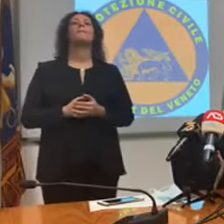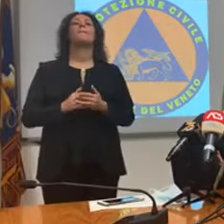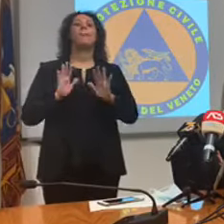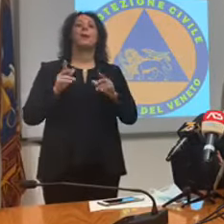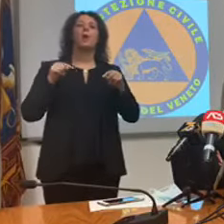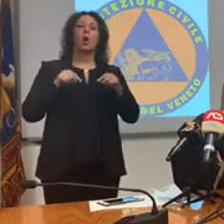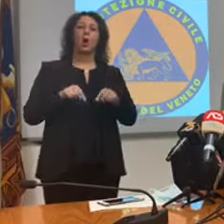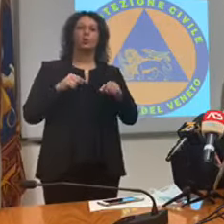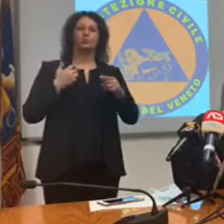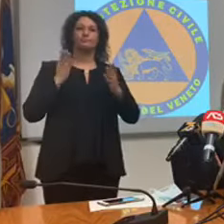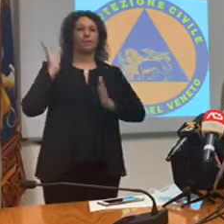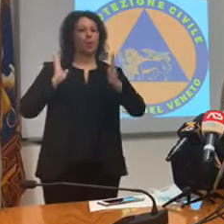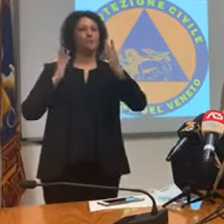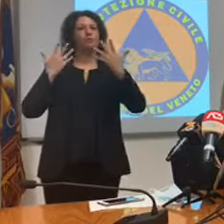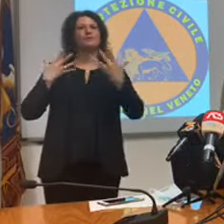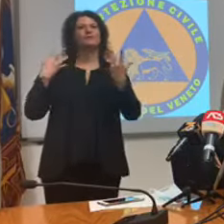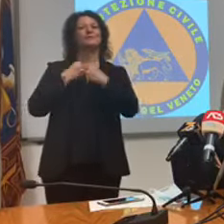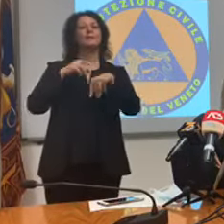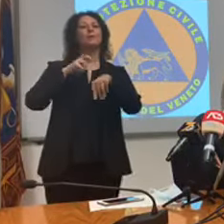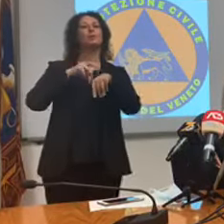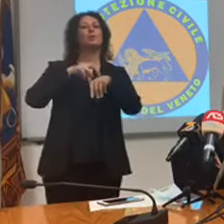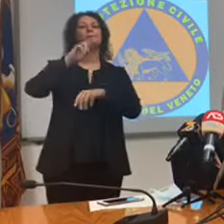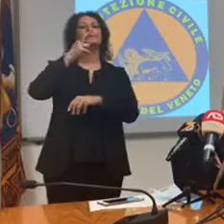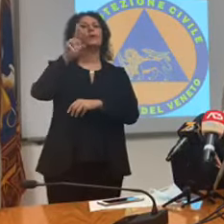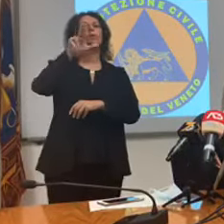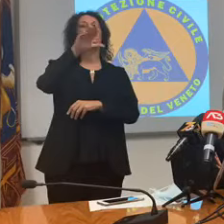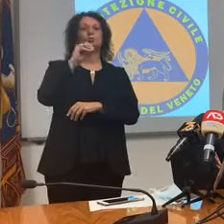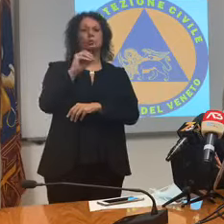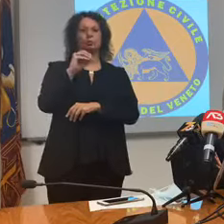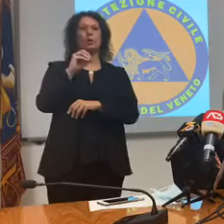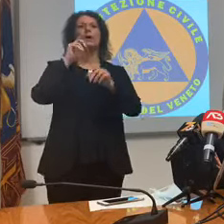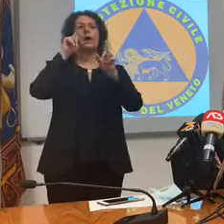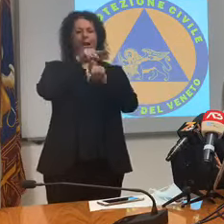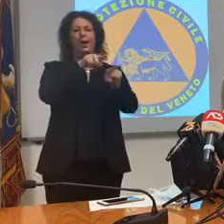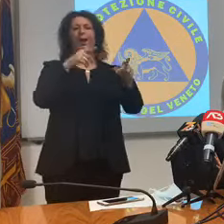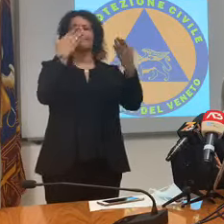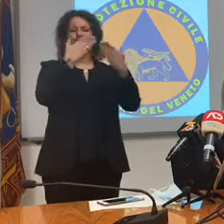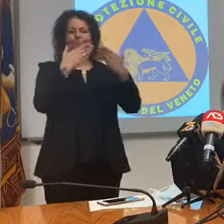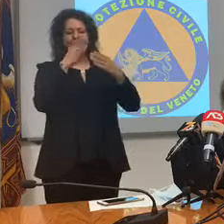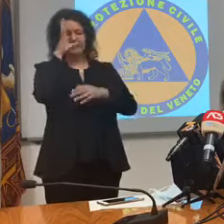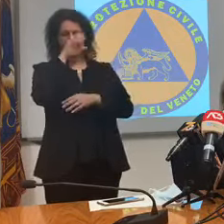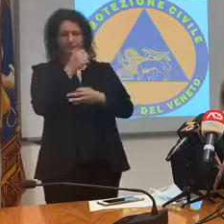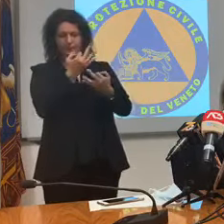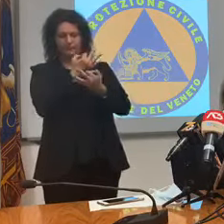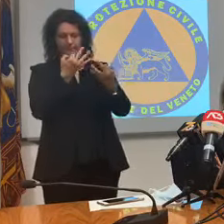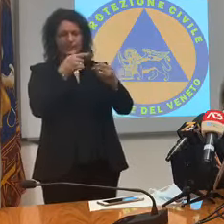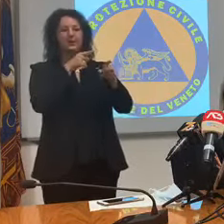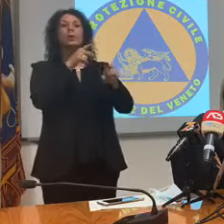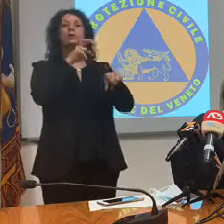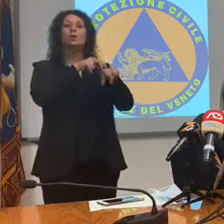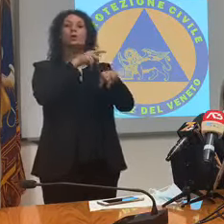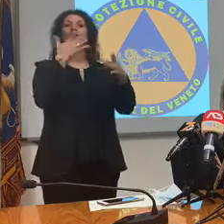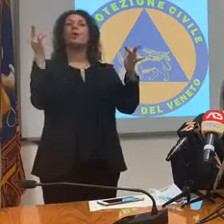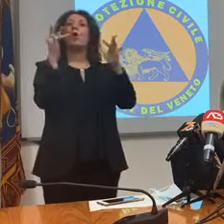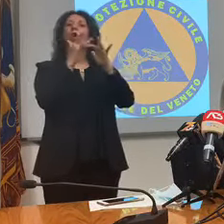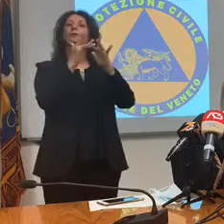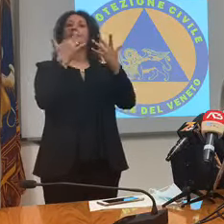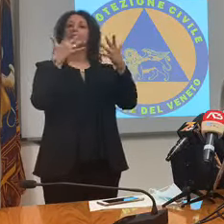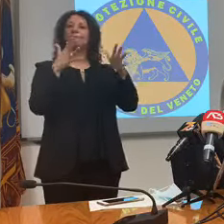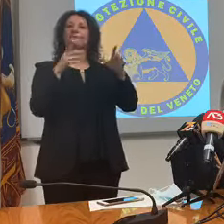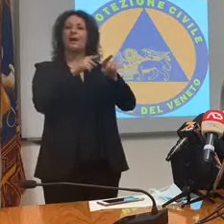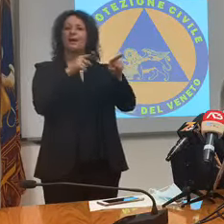con la prevenzione, con la dottoressa Russo, che ha cercato di capire bene questa cosa, si è messa anche in contatto, quindi penso che nei prossimi